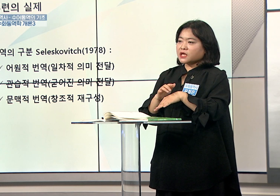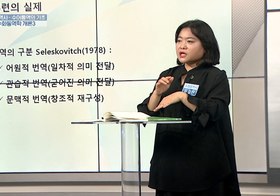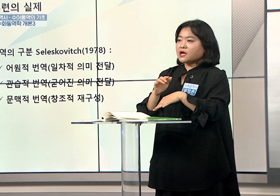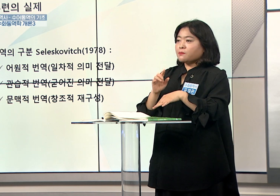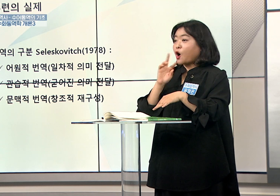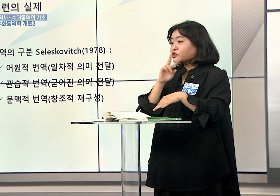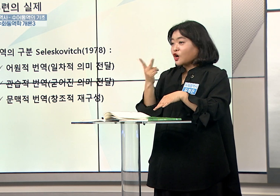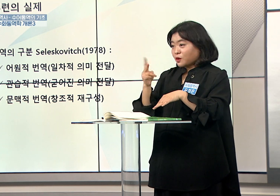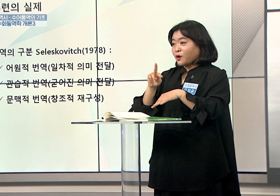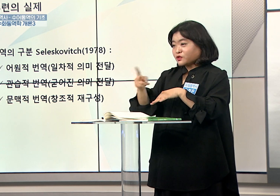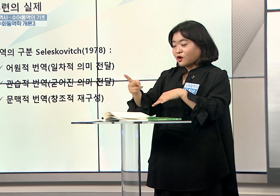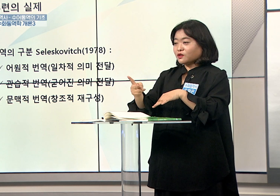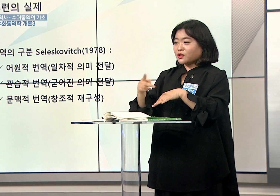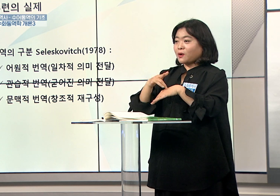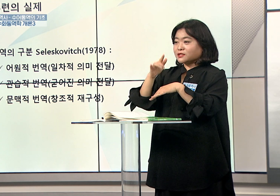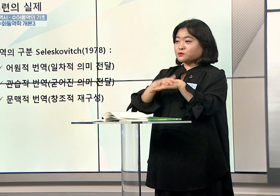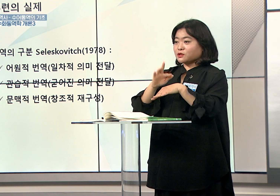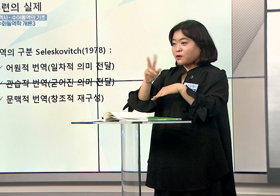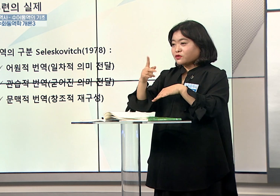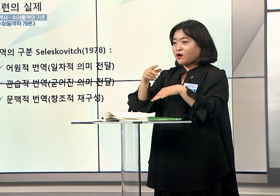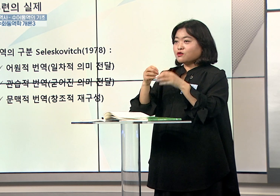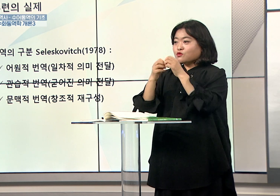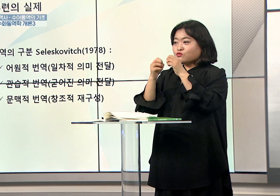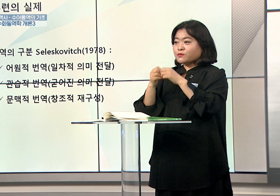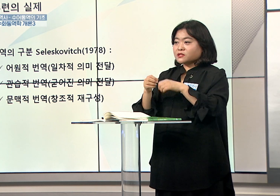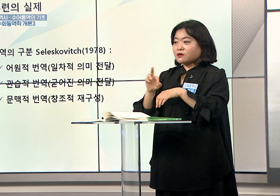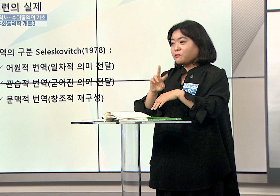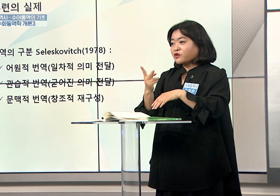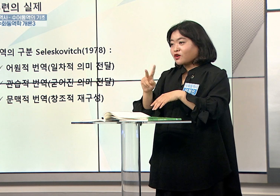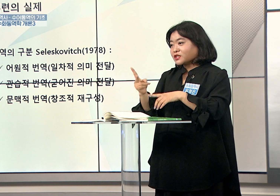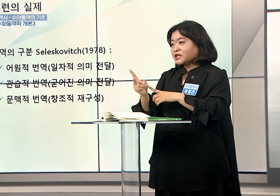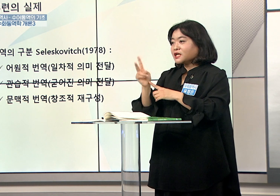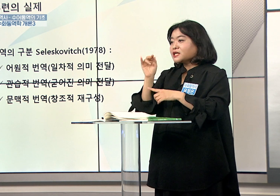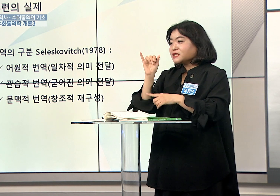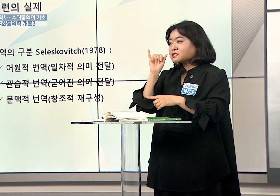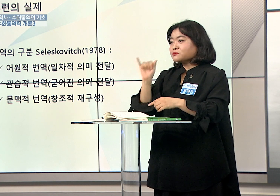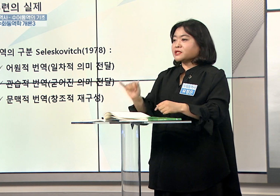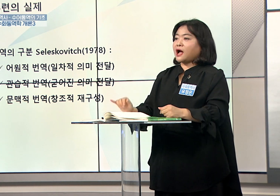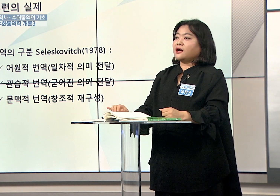번역이 네, 관습적인 번역, 문맥적 번역이 있습니다.